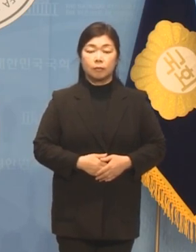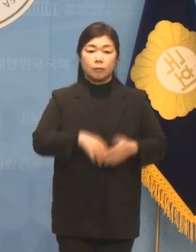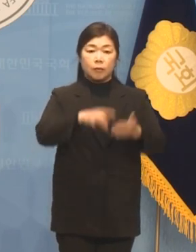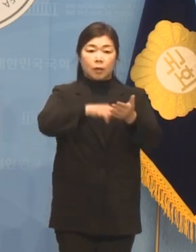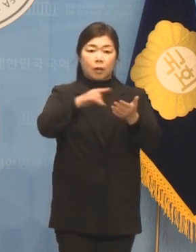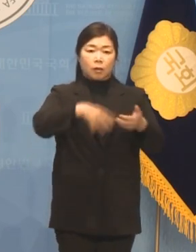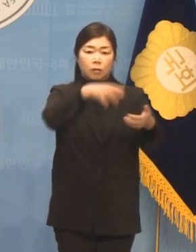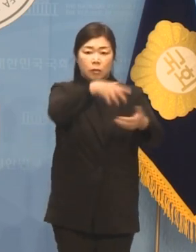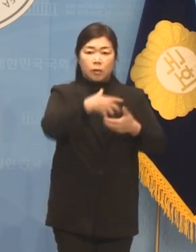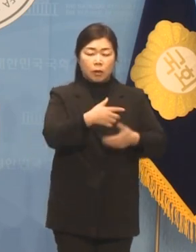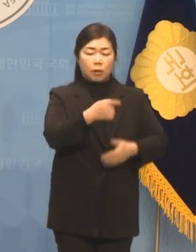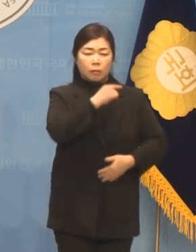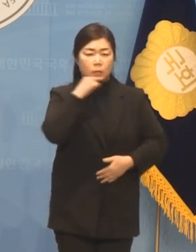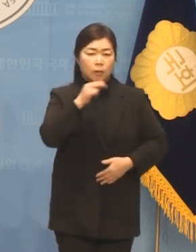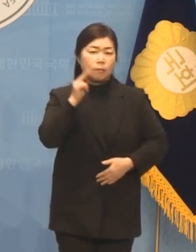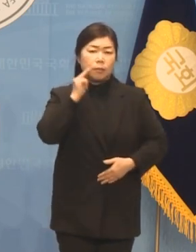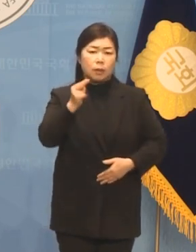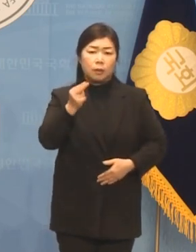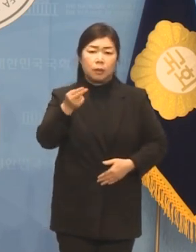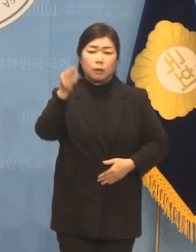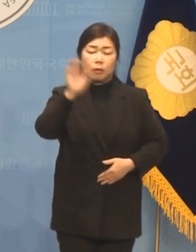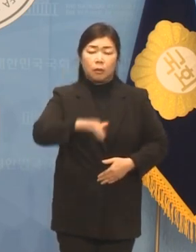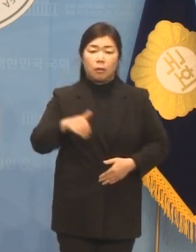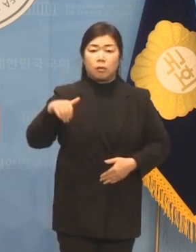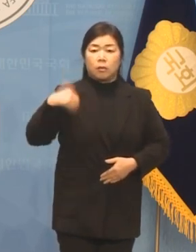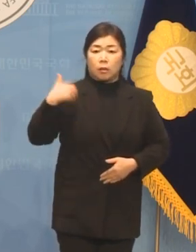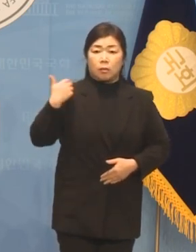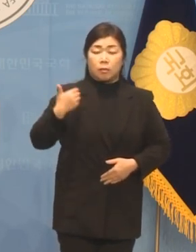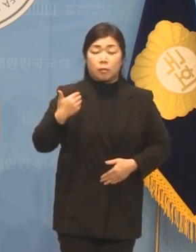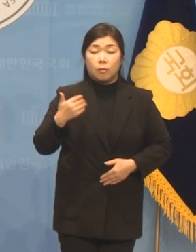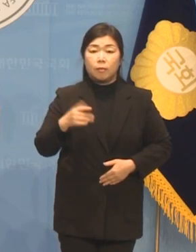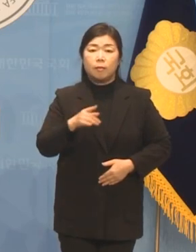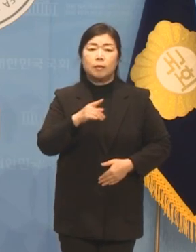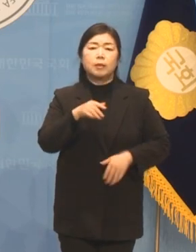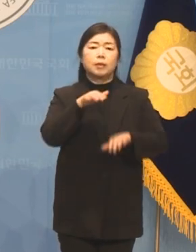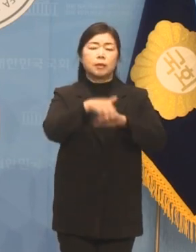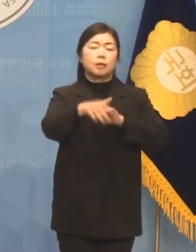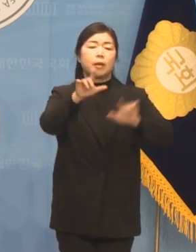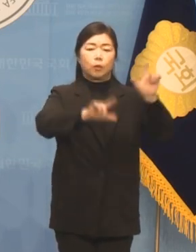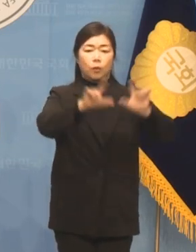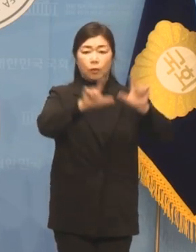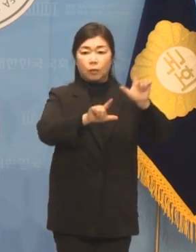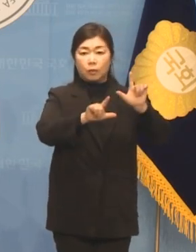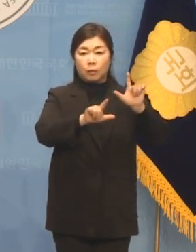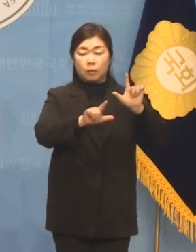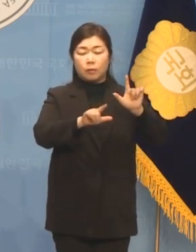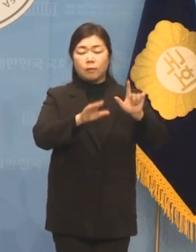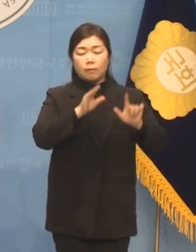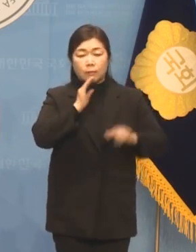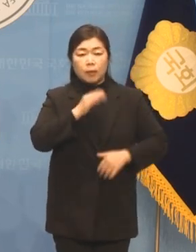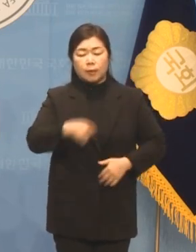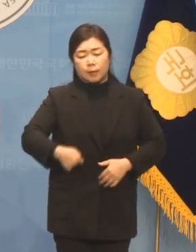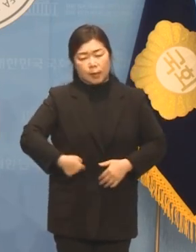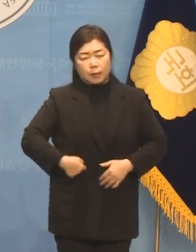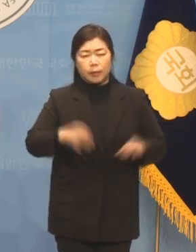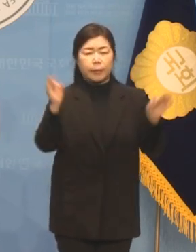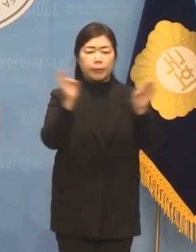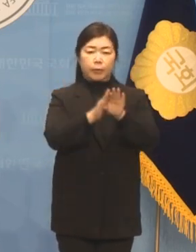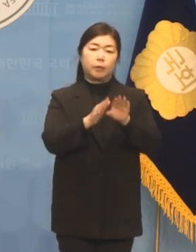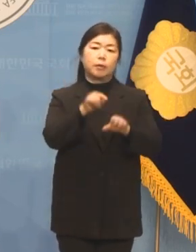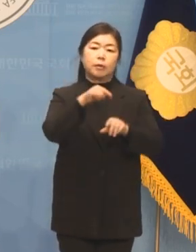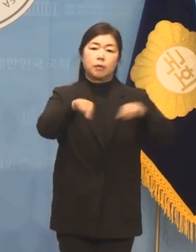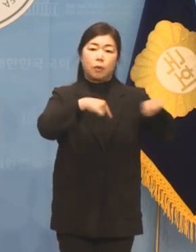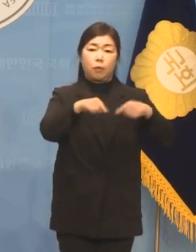펑크 자초해 놓고 남홀 나라 책임 펑크낸 윤석열 정부 역대급 양심 펑크